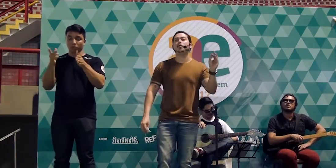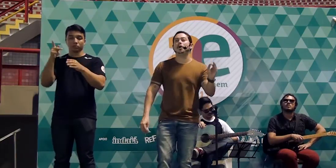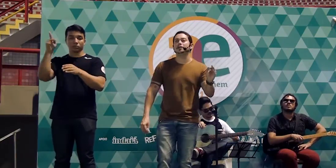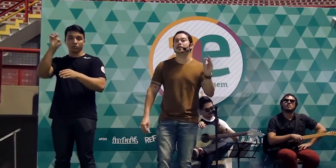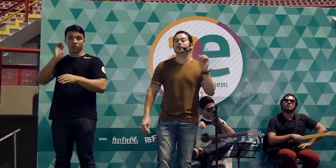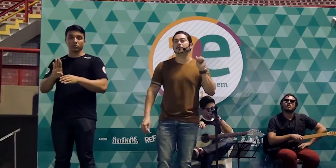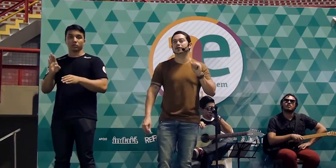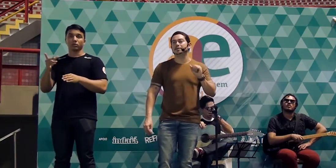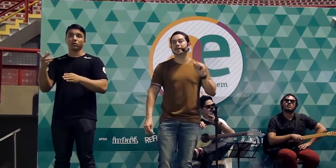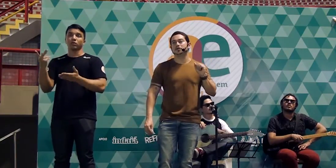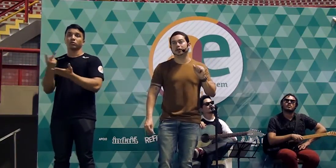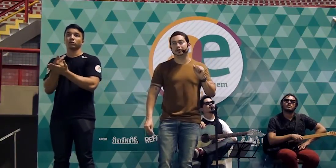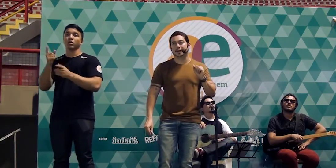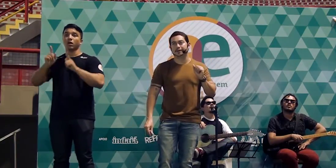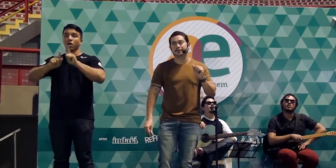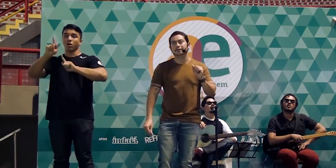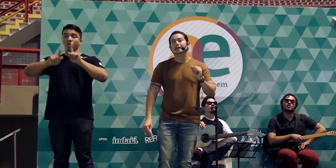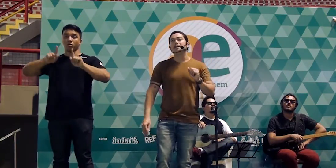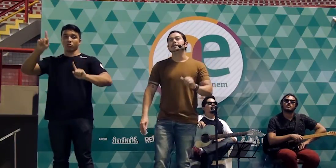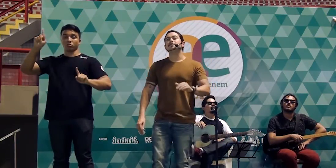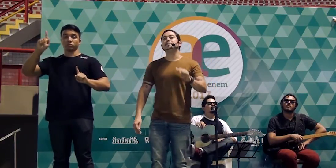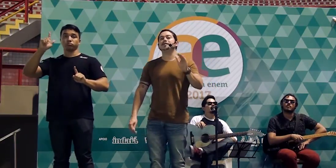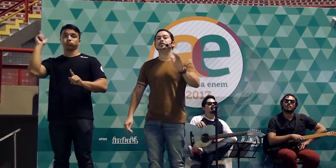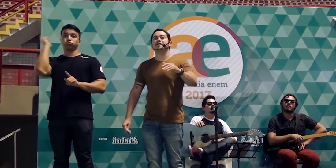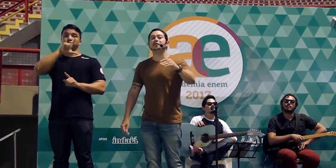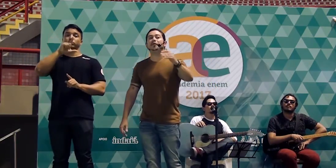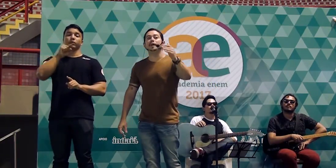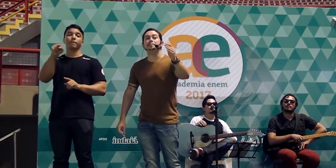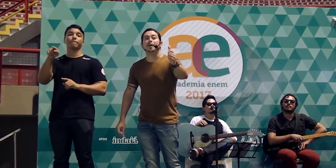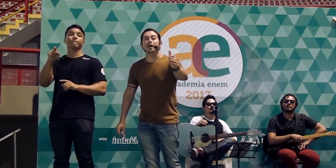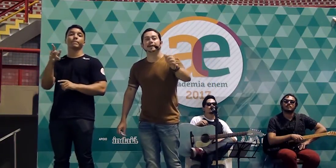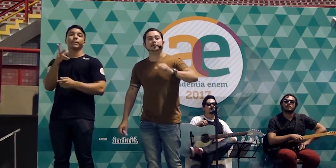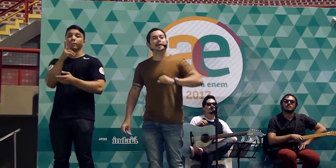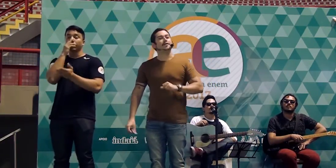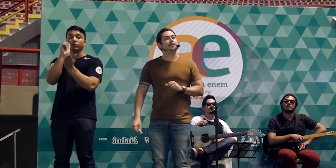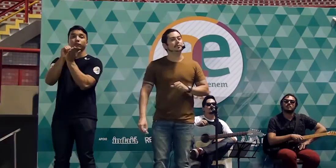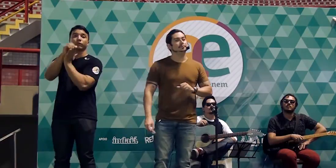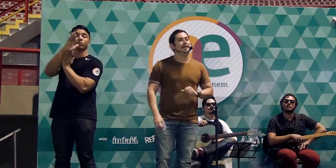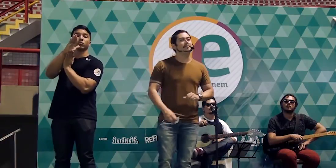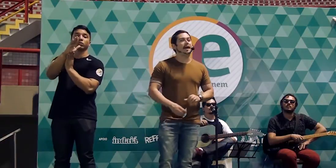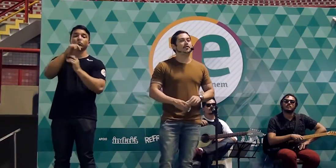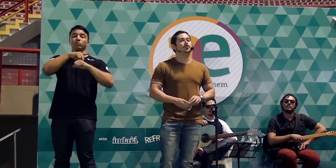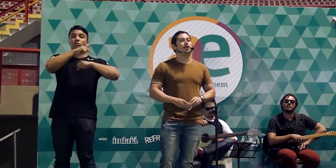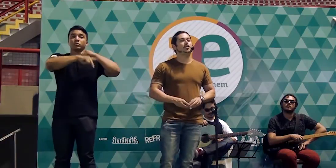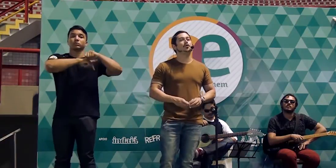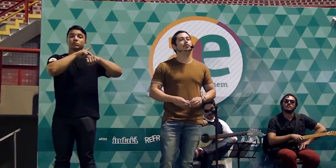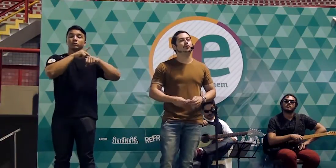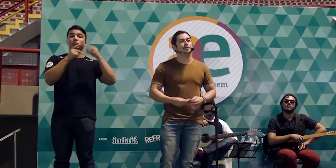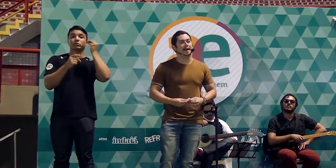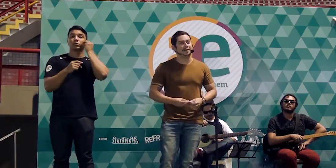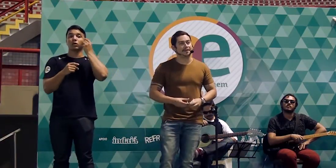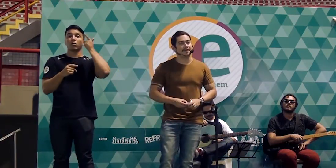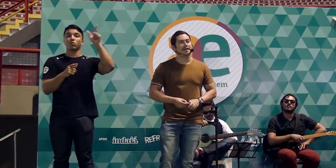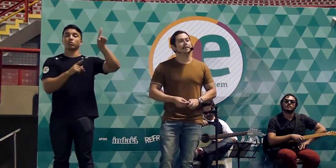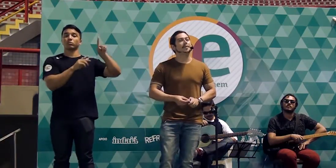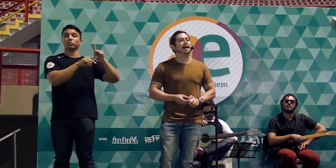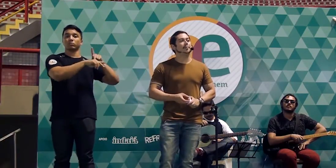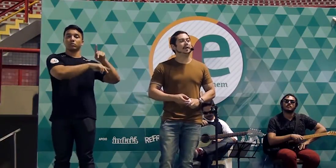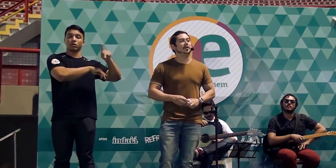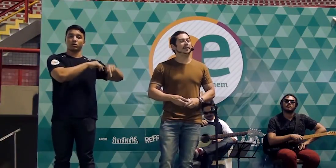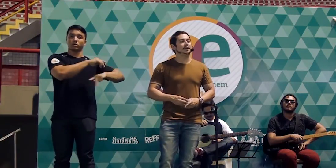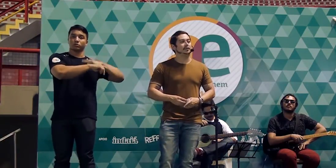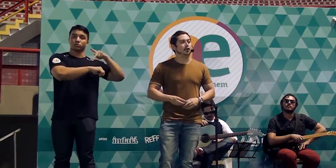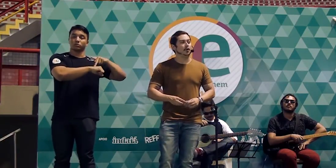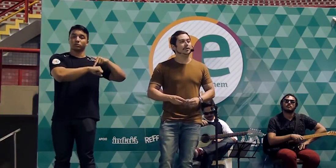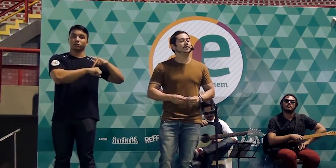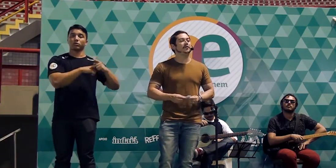o recorde que nós temos na história do Brasil, de pessoas que foram embora do Brasil tentar a sorte em outros países. Na